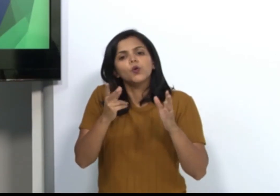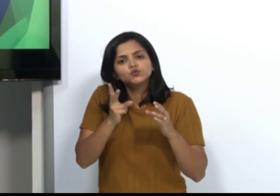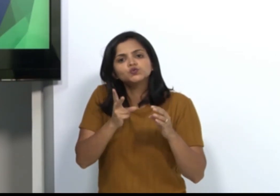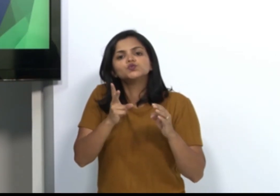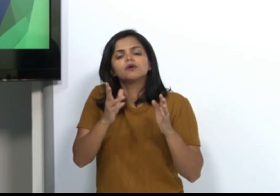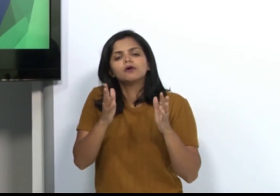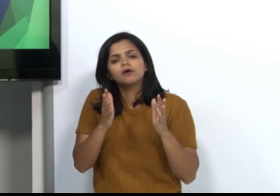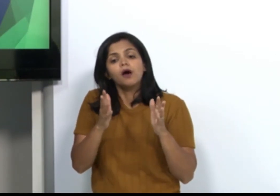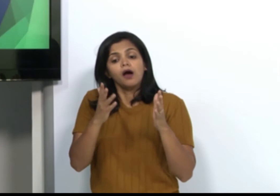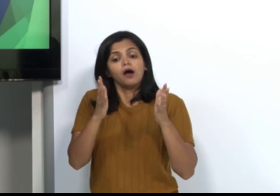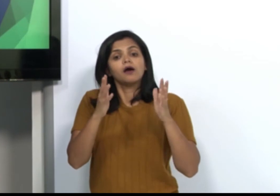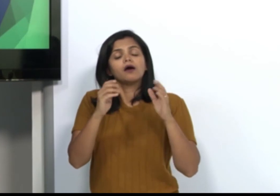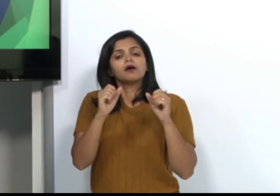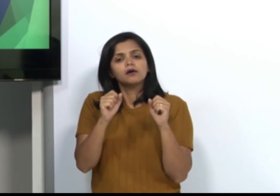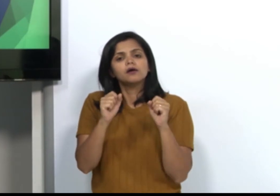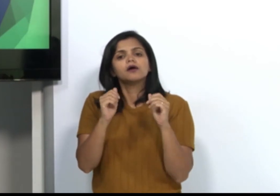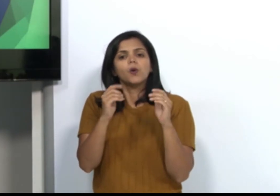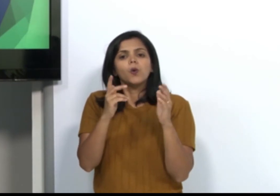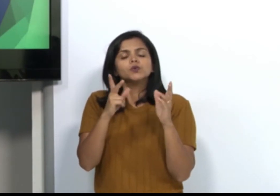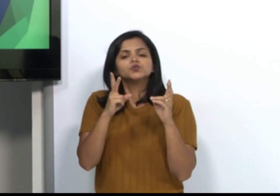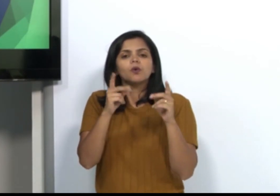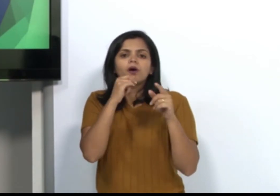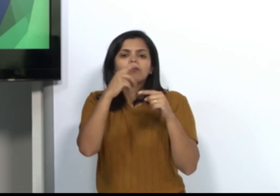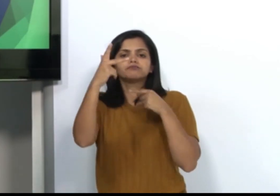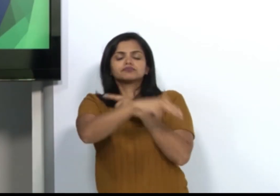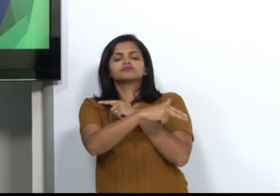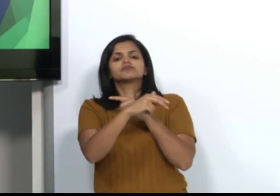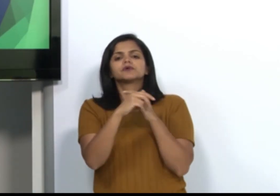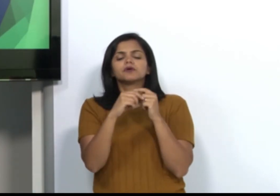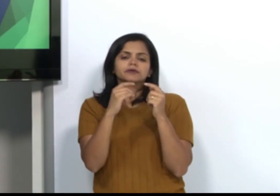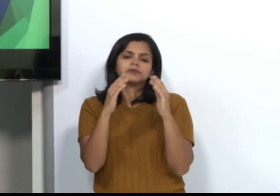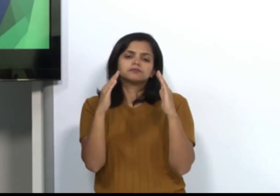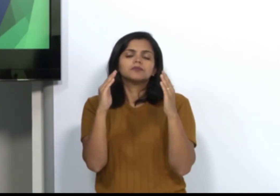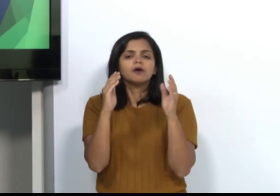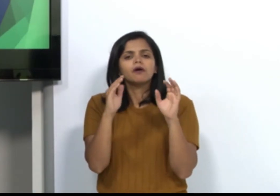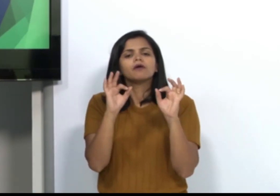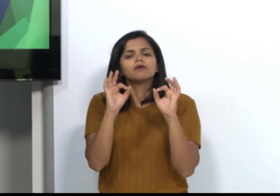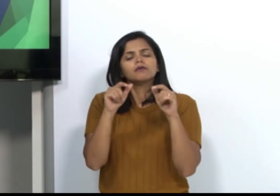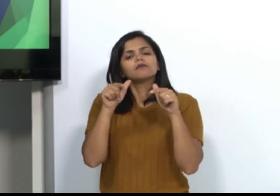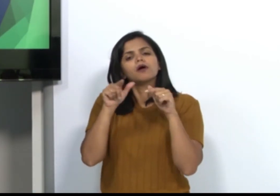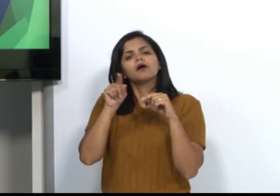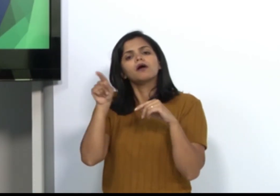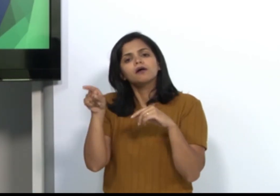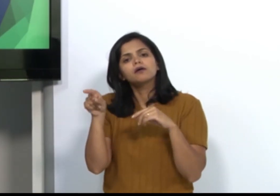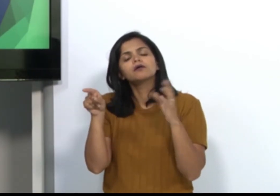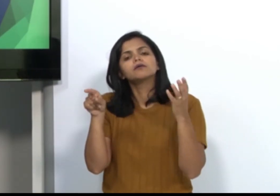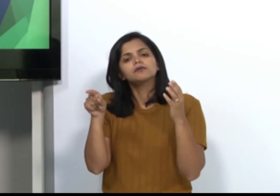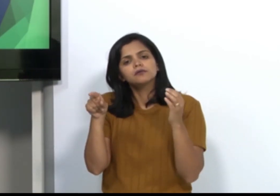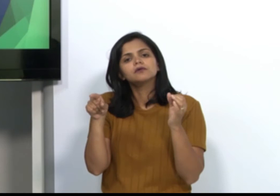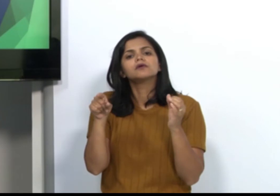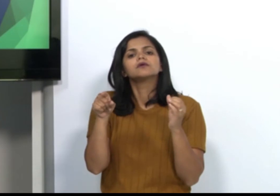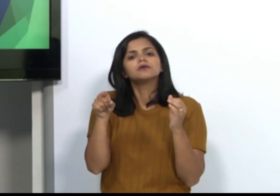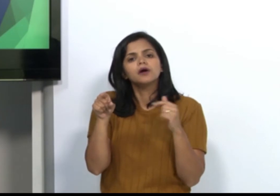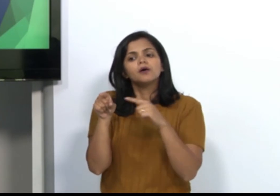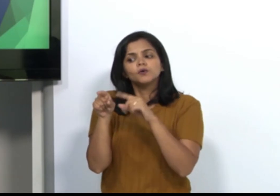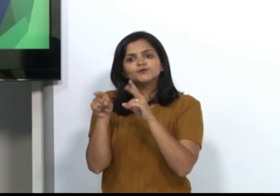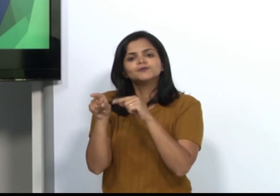Se parou, continuou. Parou, continuou. Se houve cortes. Por exemplo, eu posso